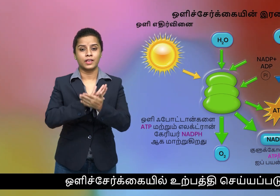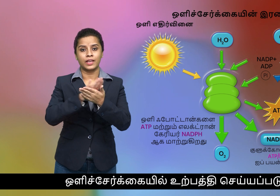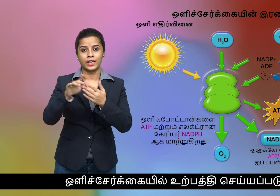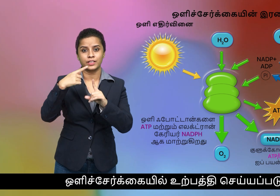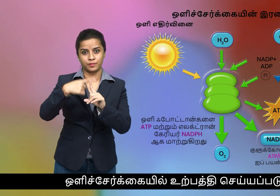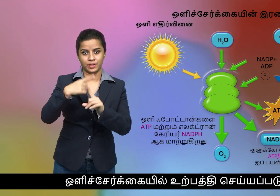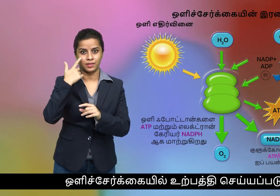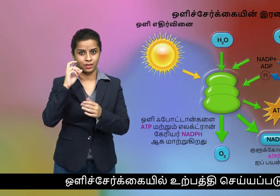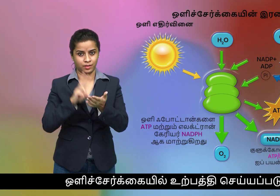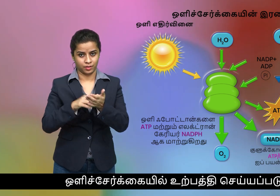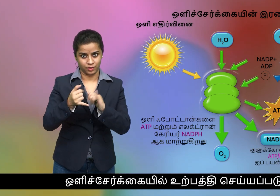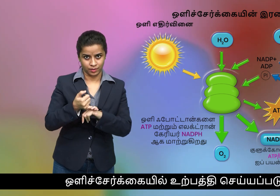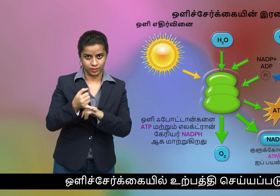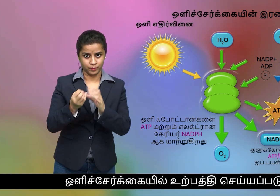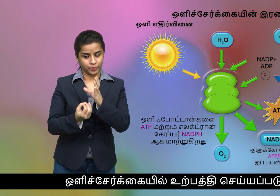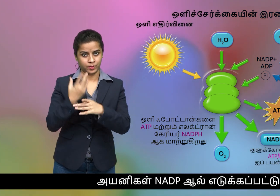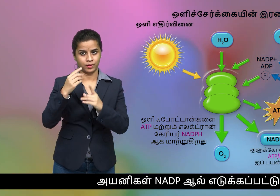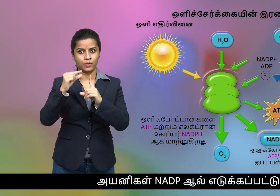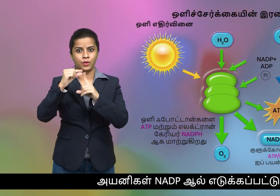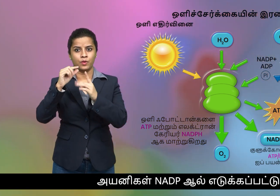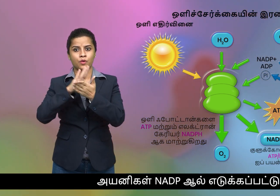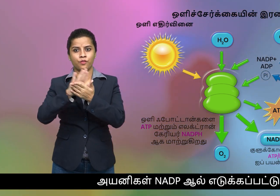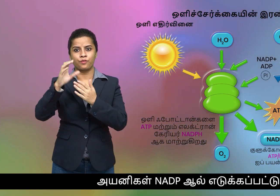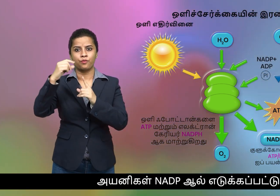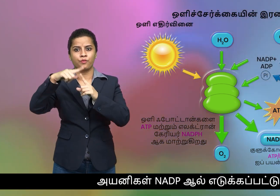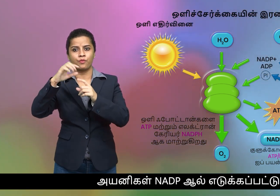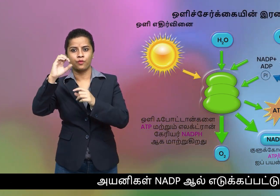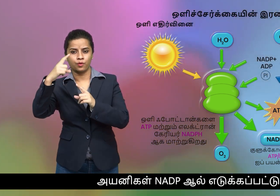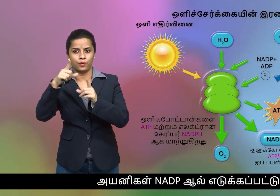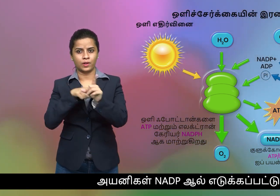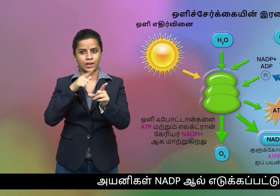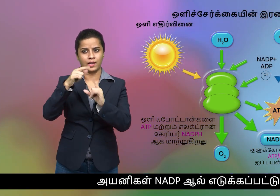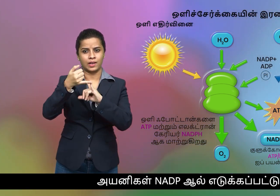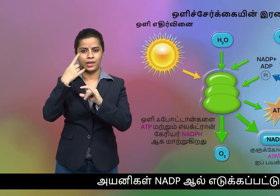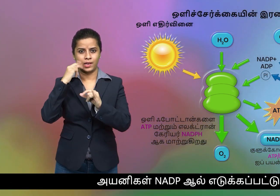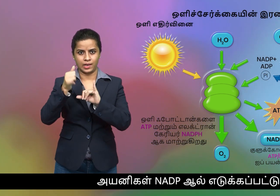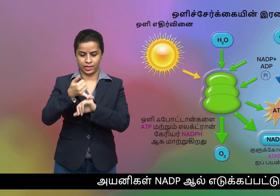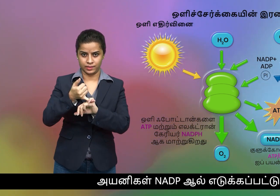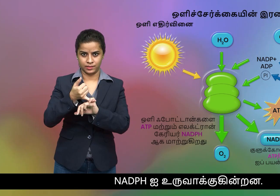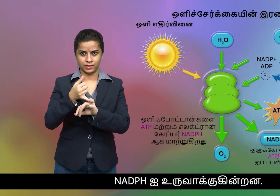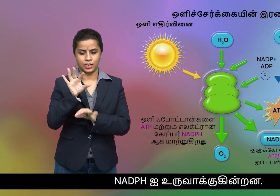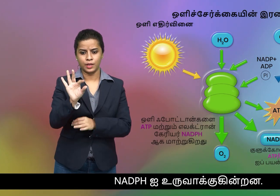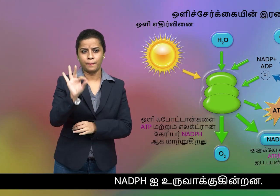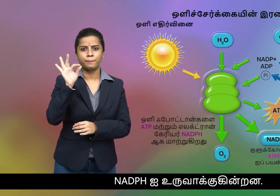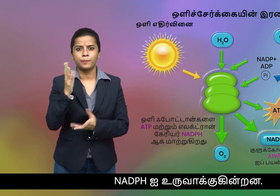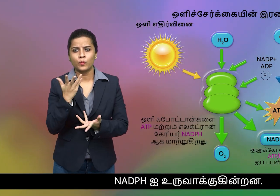ஒளிச்சேர்க்கையில் உற்பத்தி செய்யப்படும் H+ அயனிகள் NADP ஆல் எடுக்கப்பட்டு NADPH